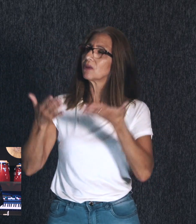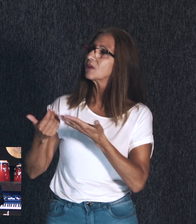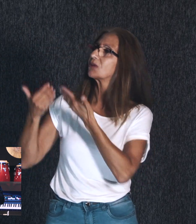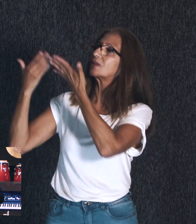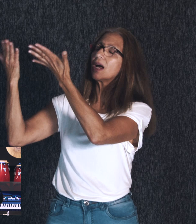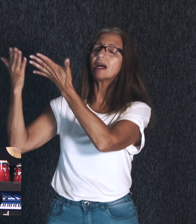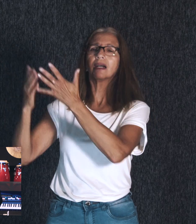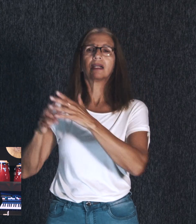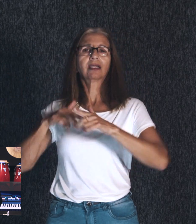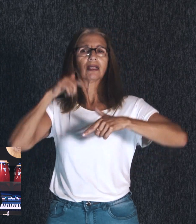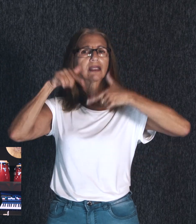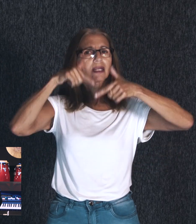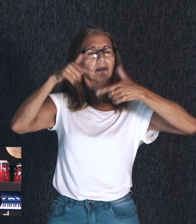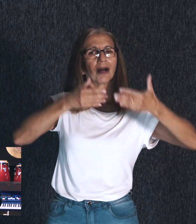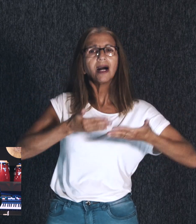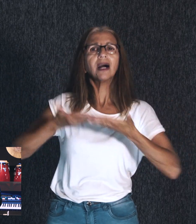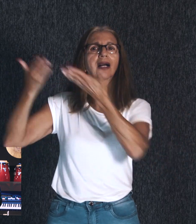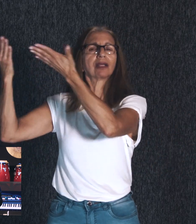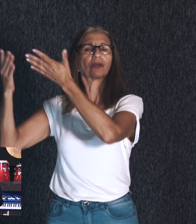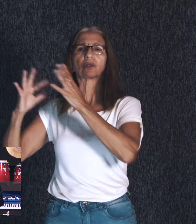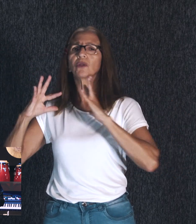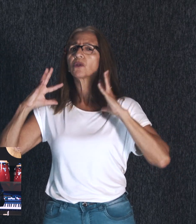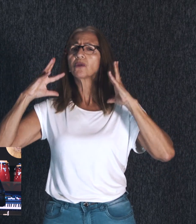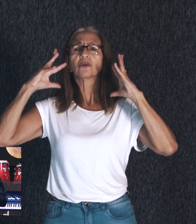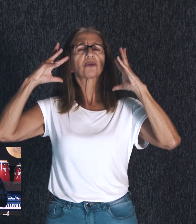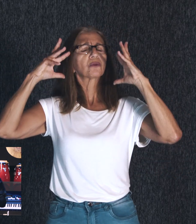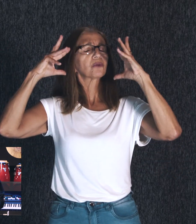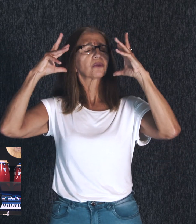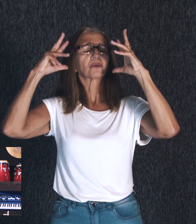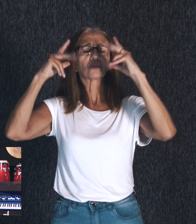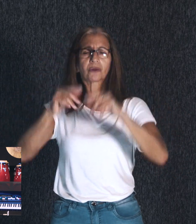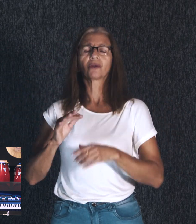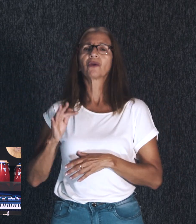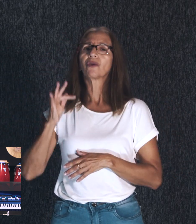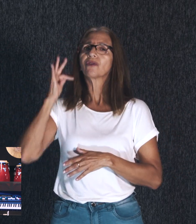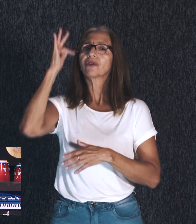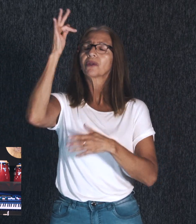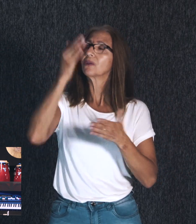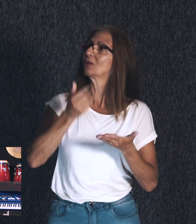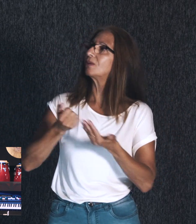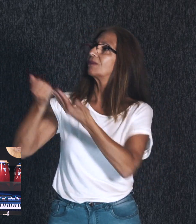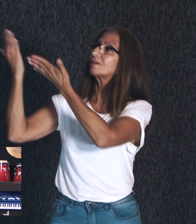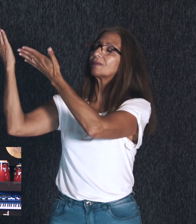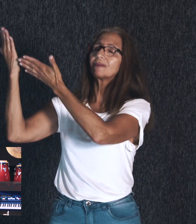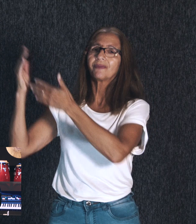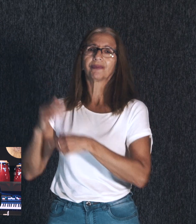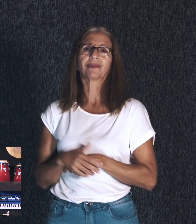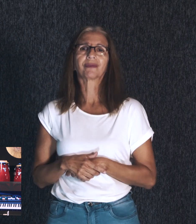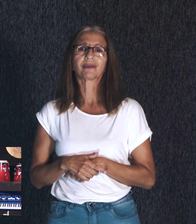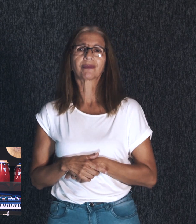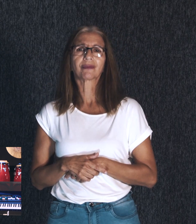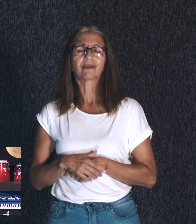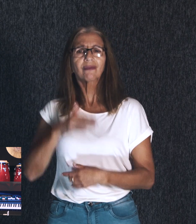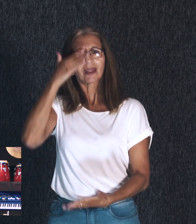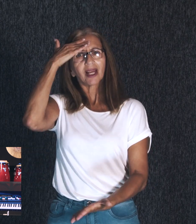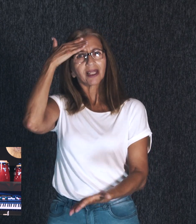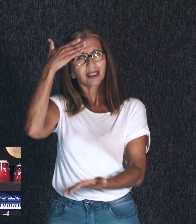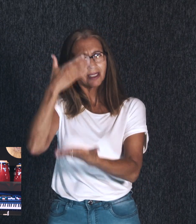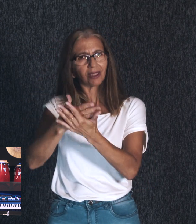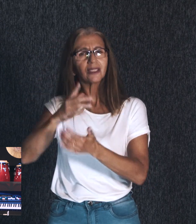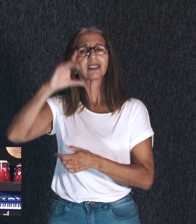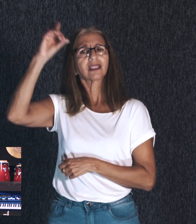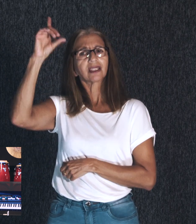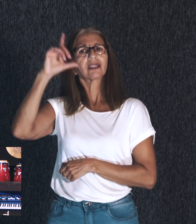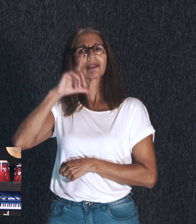entregue o seu trabalho, entregue tudo a Ele, o seu futuro entregue ao Senhor. Deposite nas mãos de